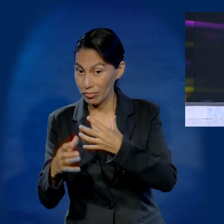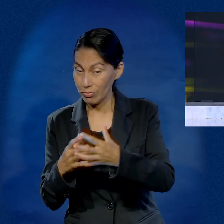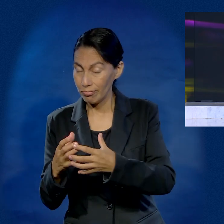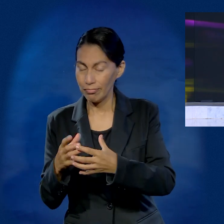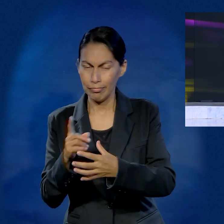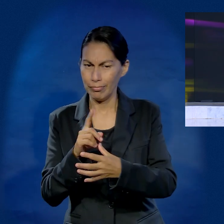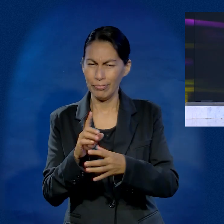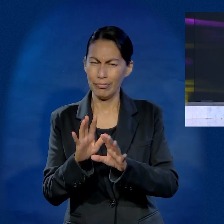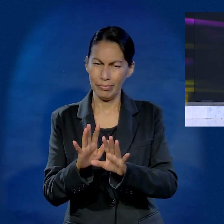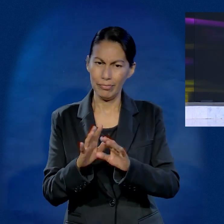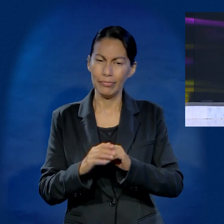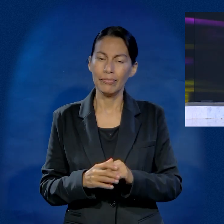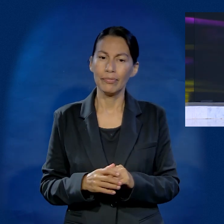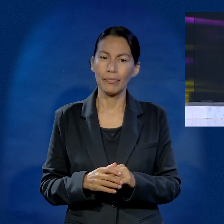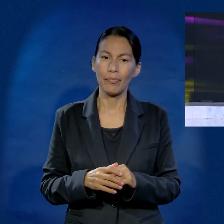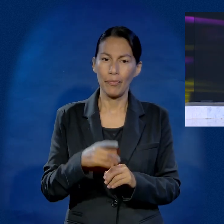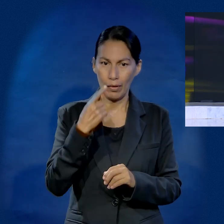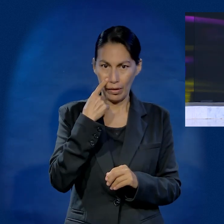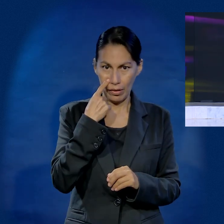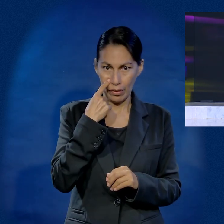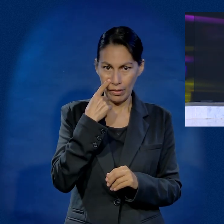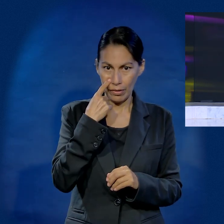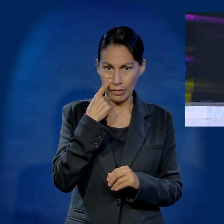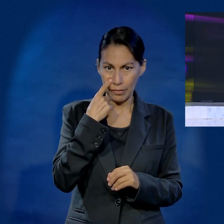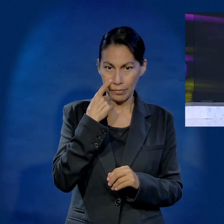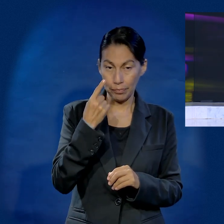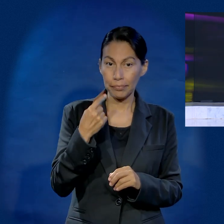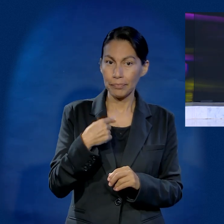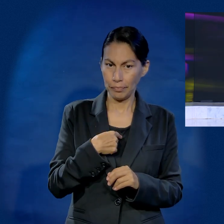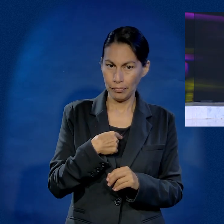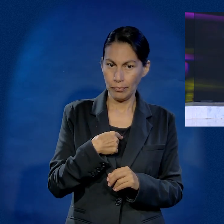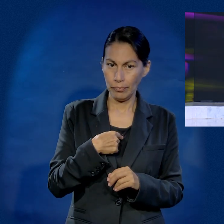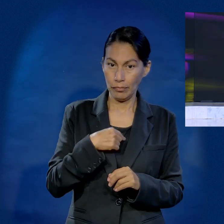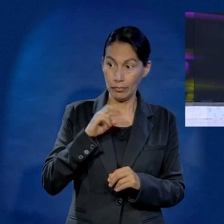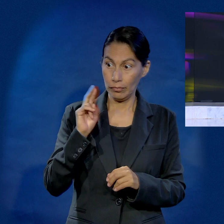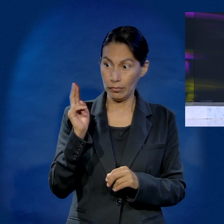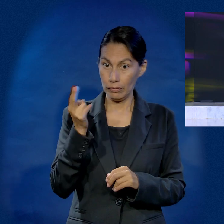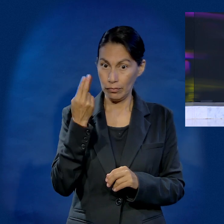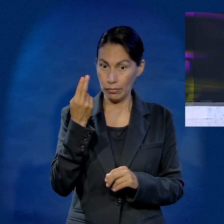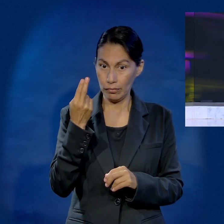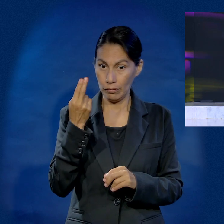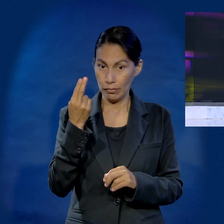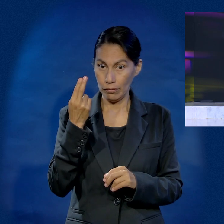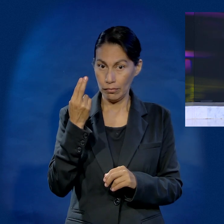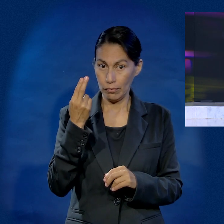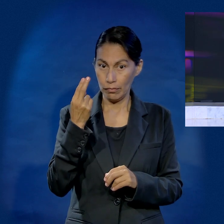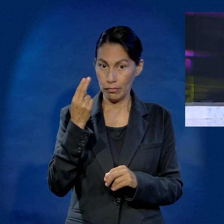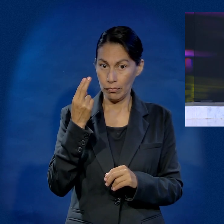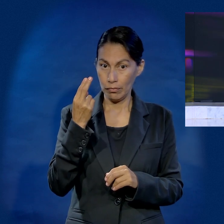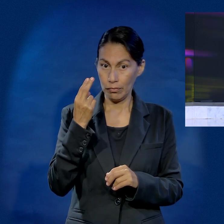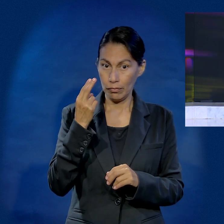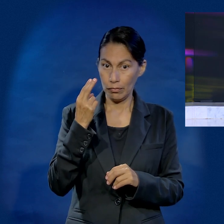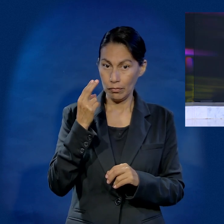proceso. Pero llegó un momento donde yo me fui de la